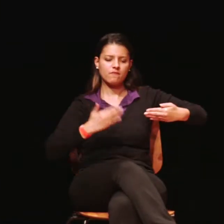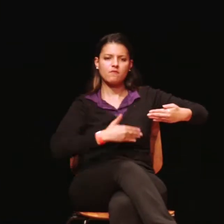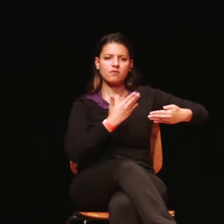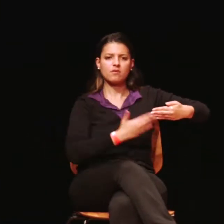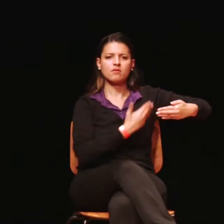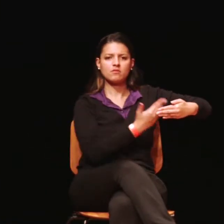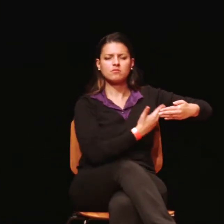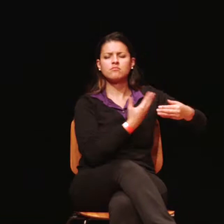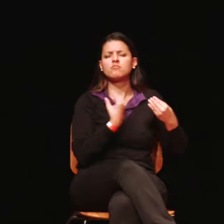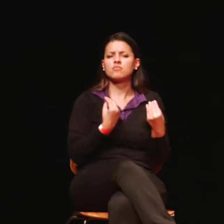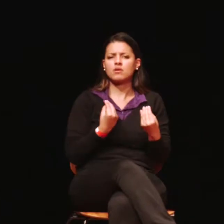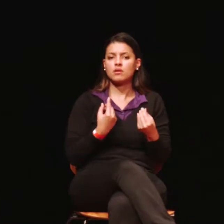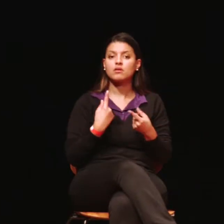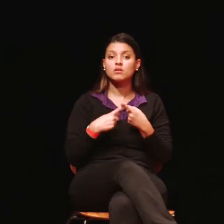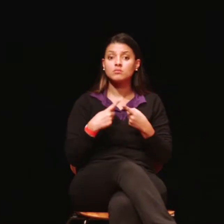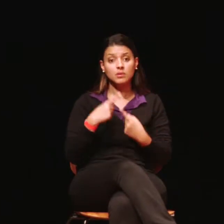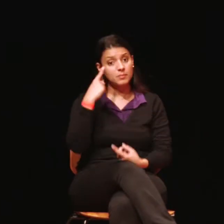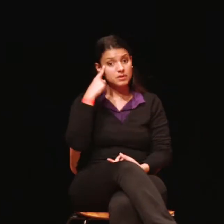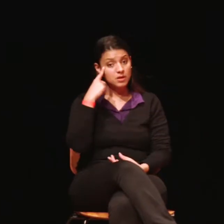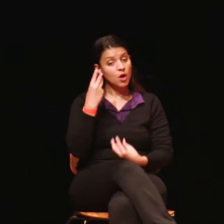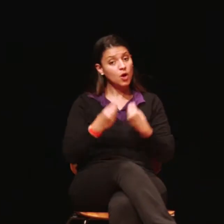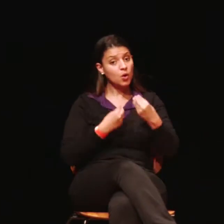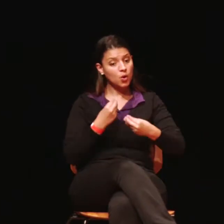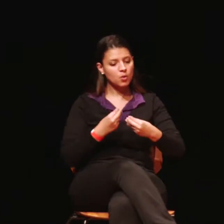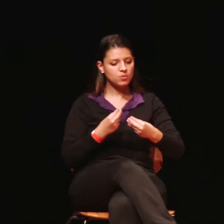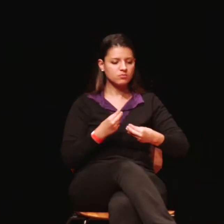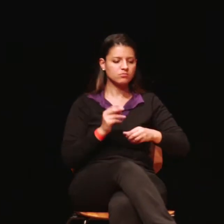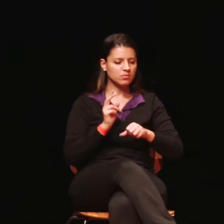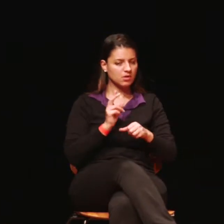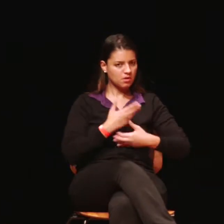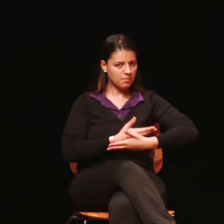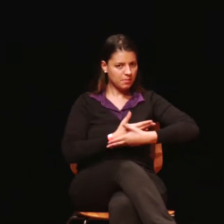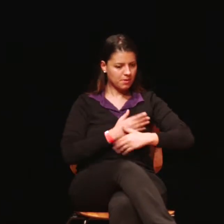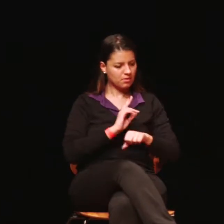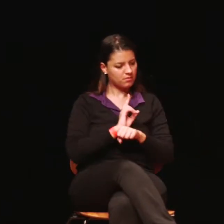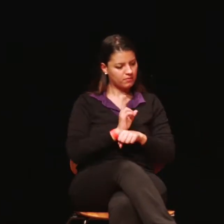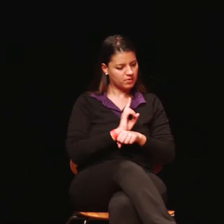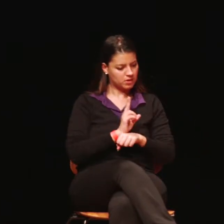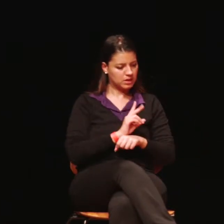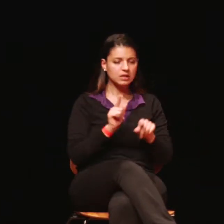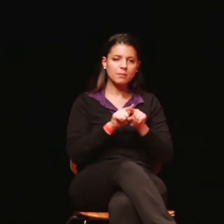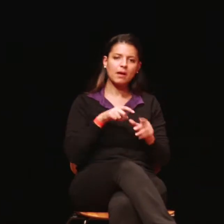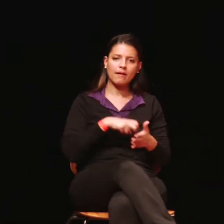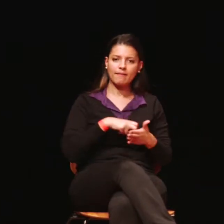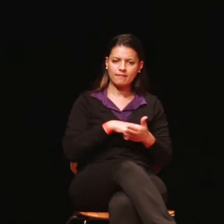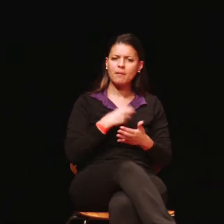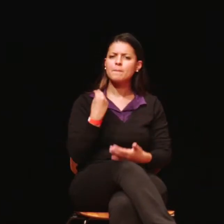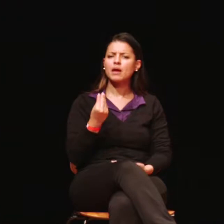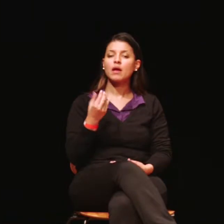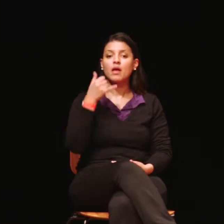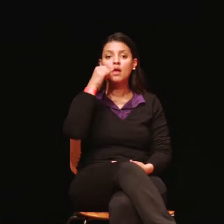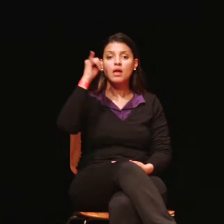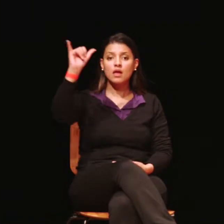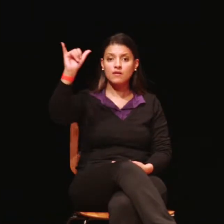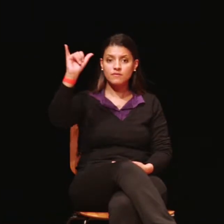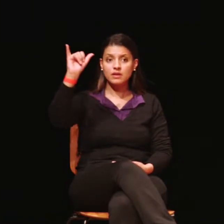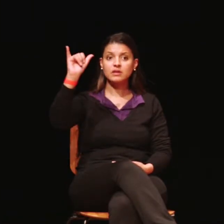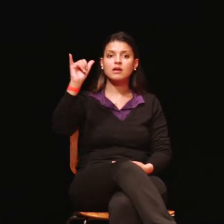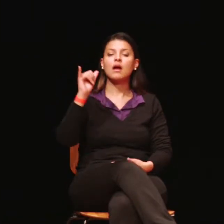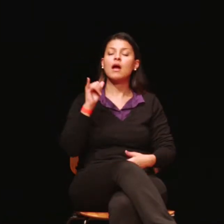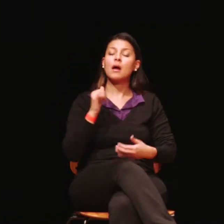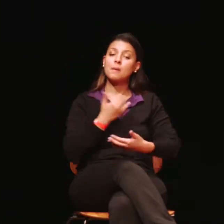motivos, da associação da vigilância ao castigo, servindo para evitar que as crianças tocassem os próprios